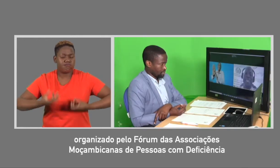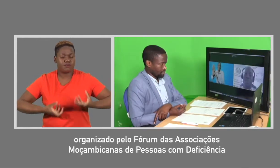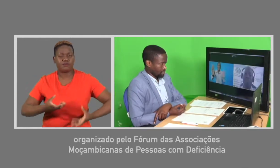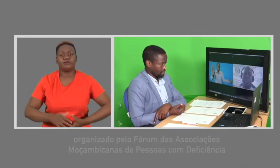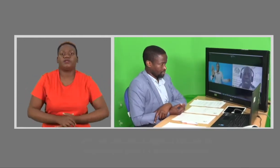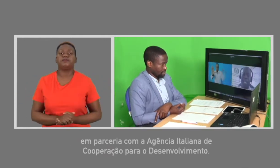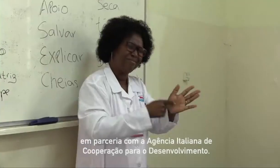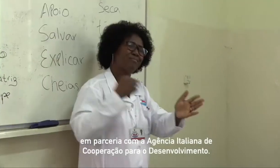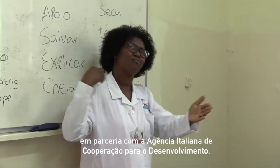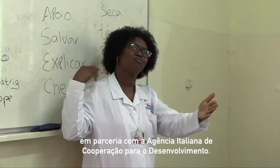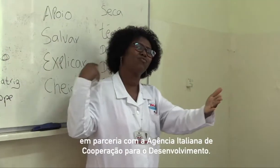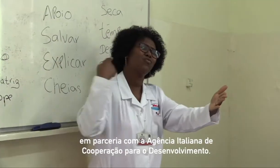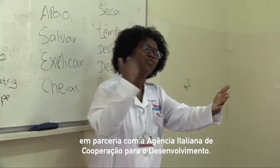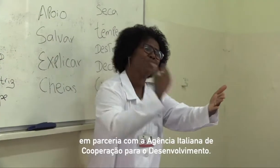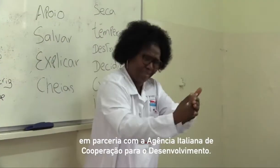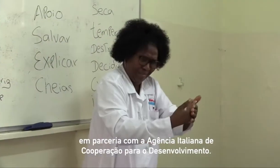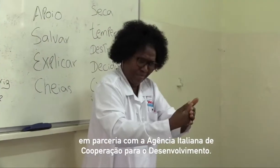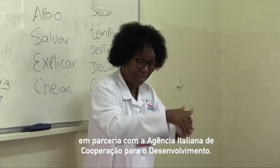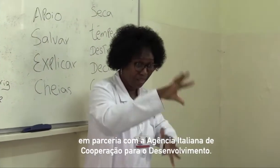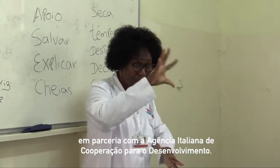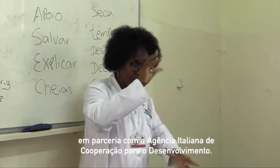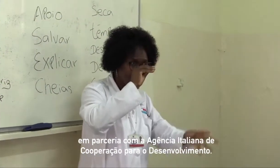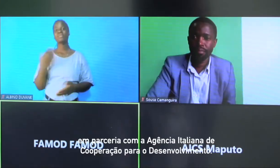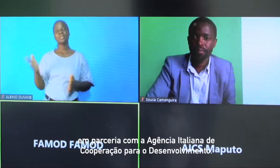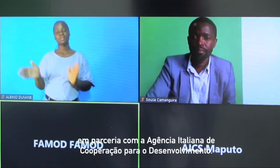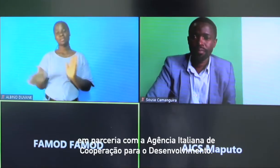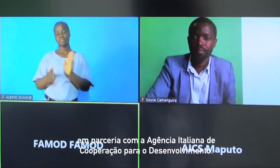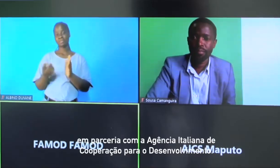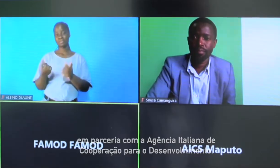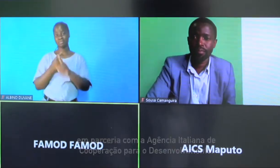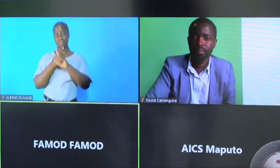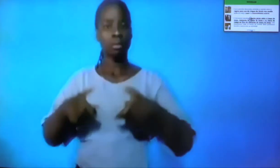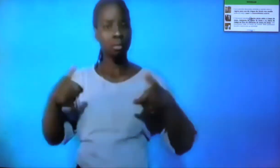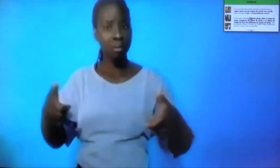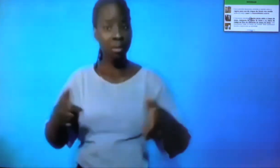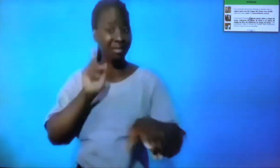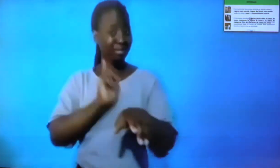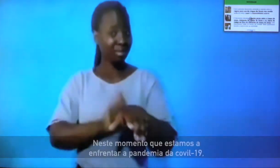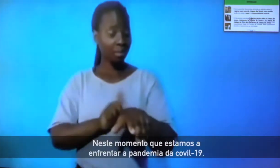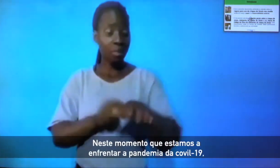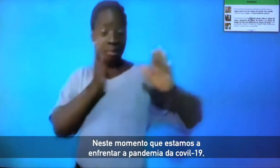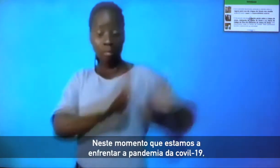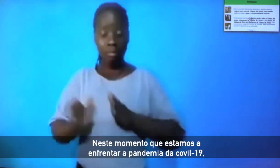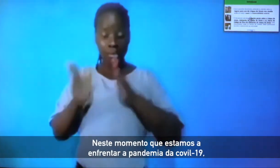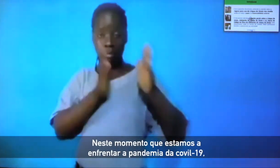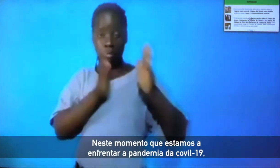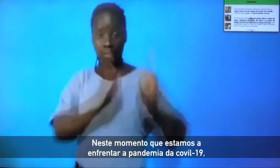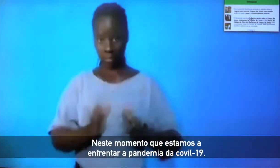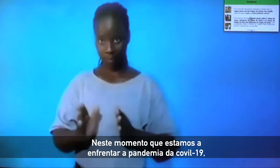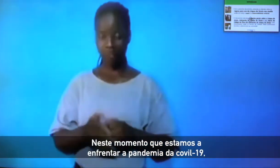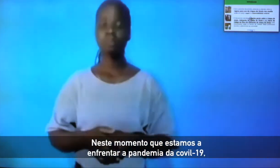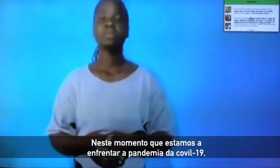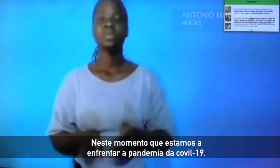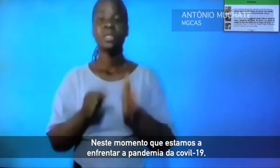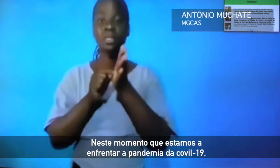Pessoas com Deficiência em parceria com a Agência Italiana de Cooperação para o Desenvolvimento. Neste momento que estamos a